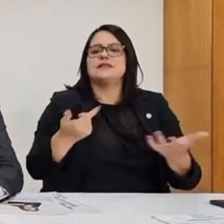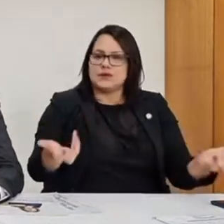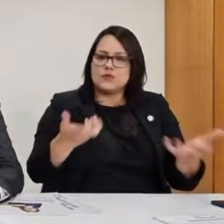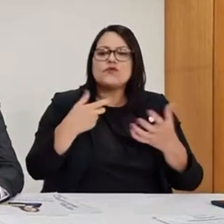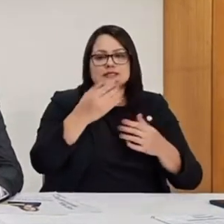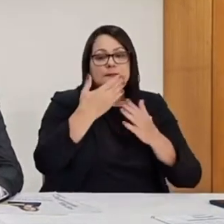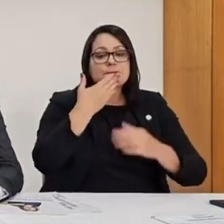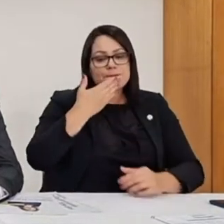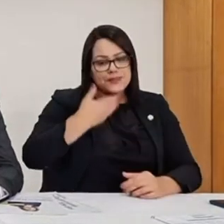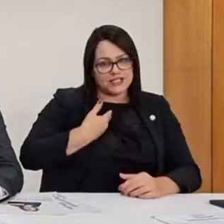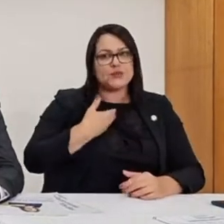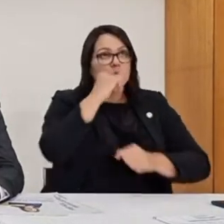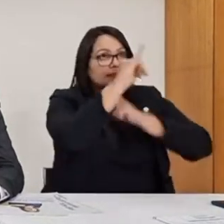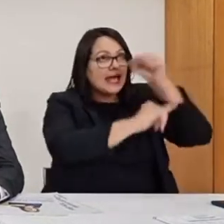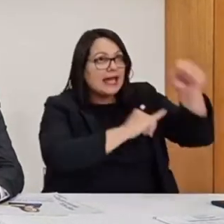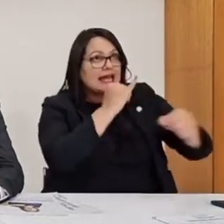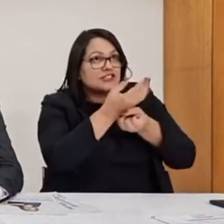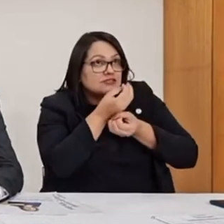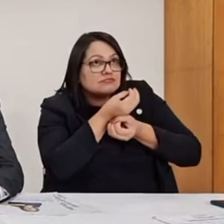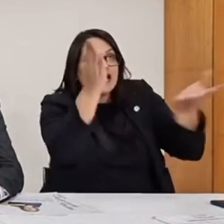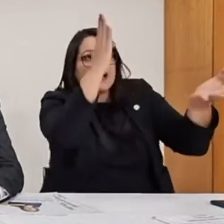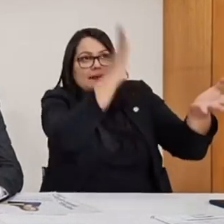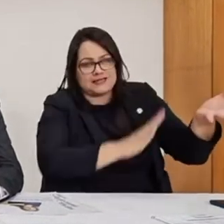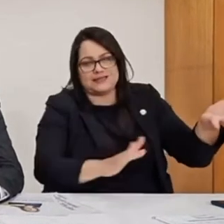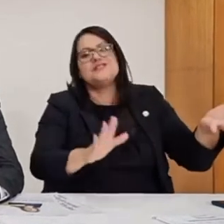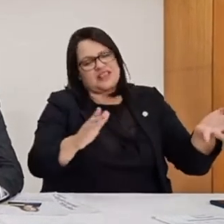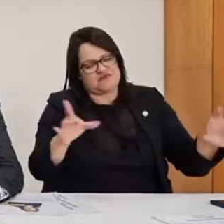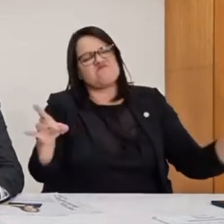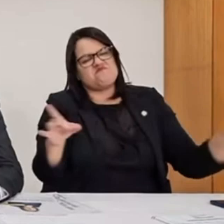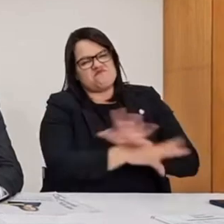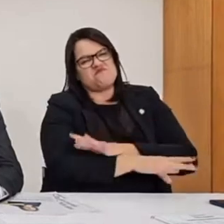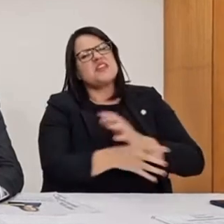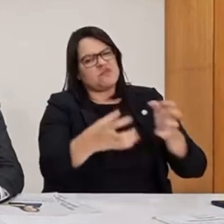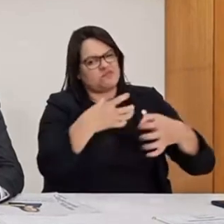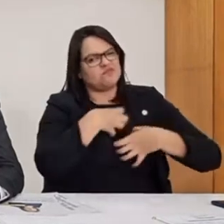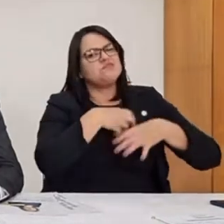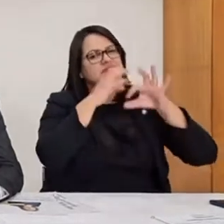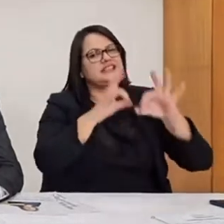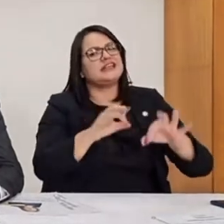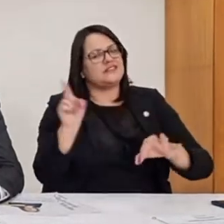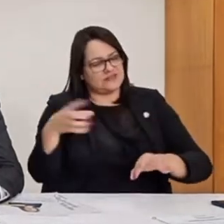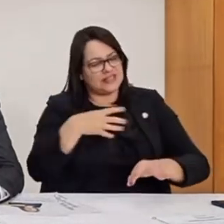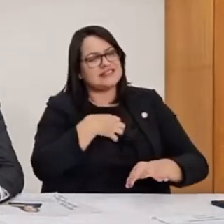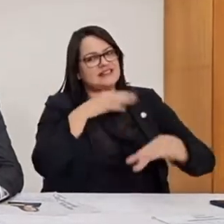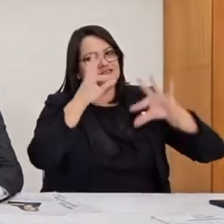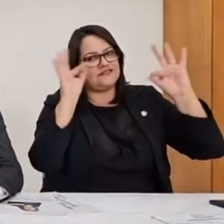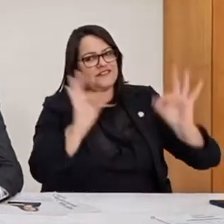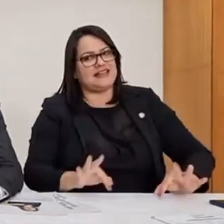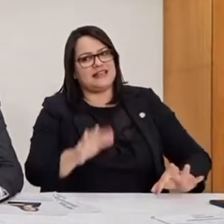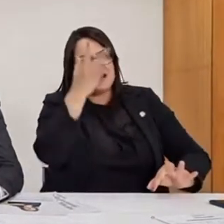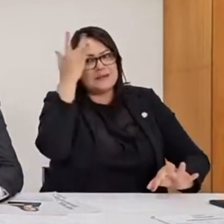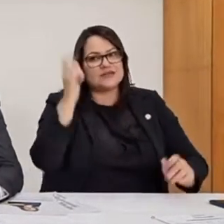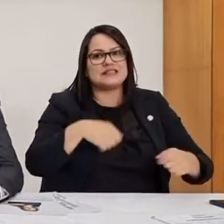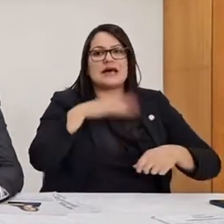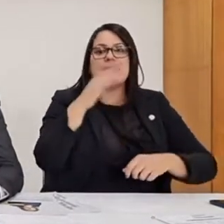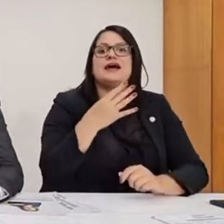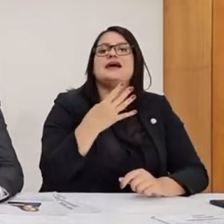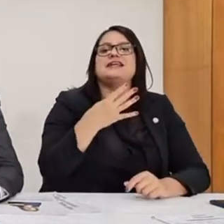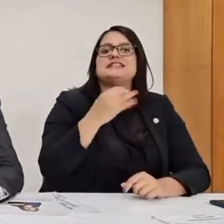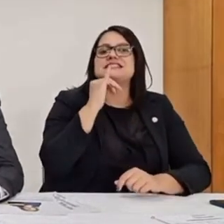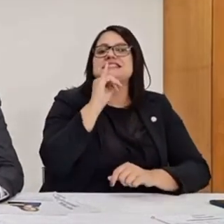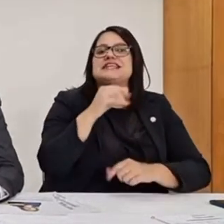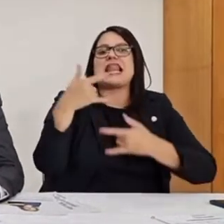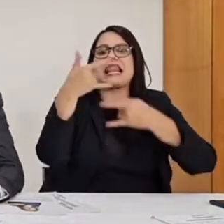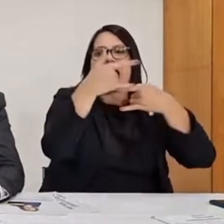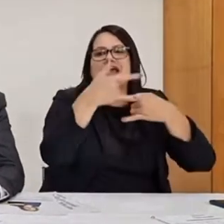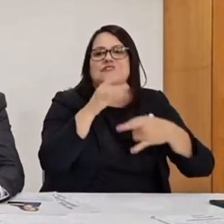sua principal missão de conectar todos os brasileiros. Eu tenho certeza da sua felicidade, que as pessoas vão poder assistir sua live, mais 40 milhões de pessoas vão